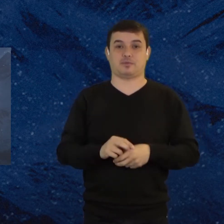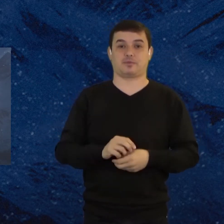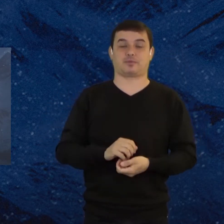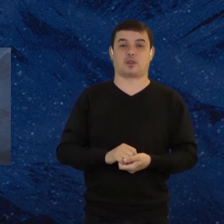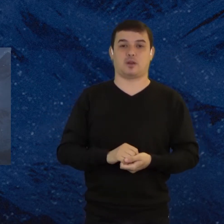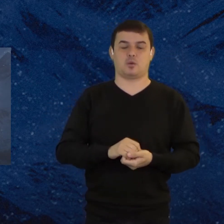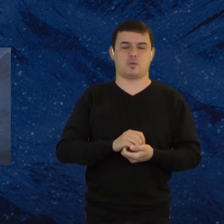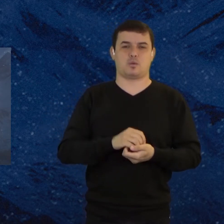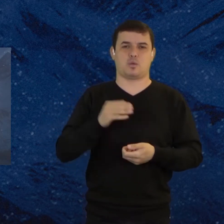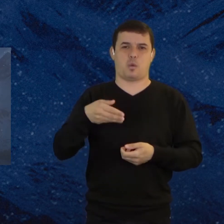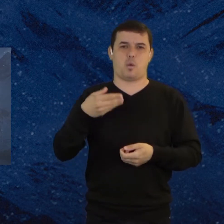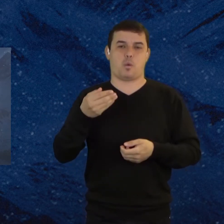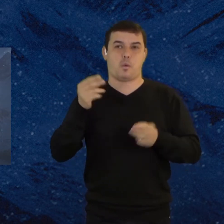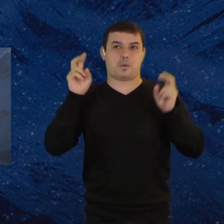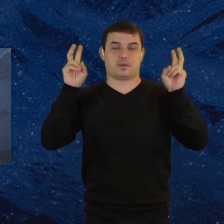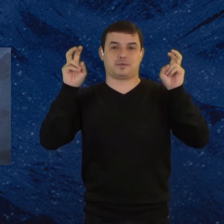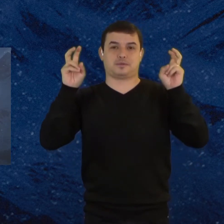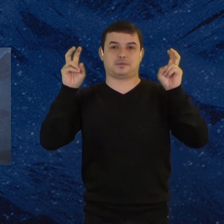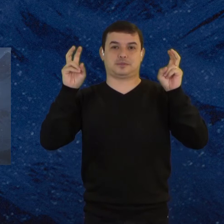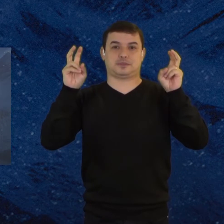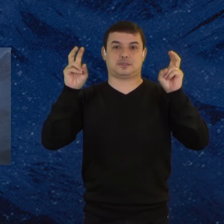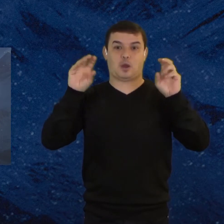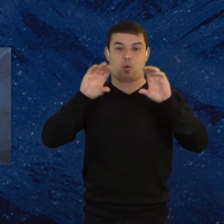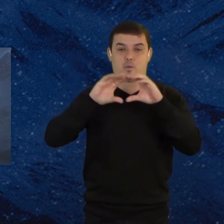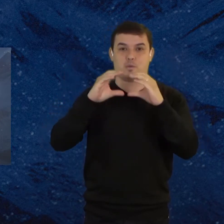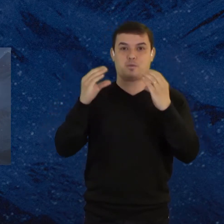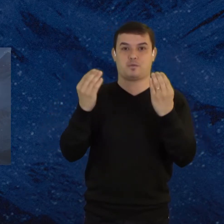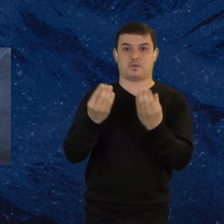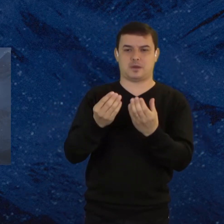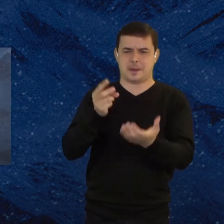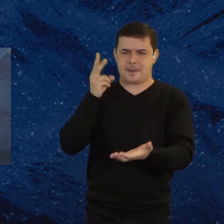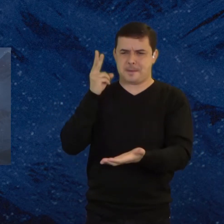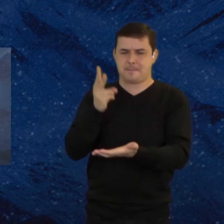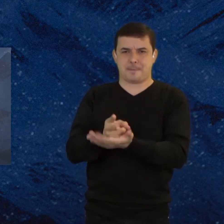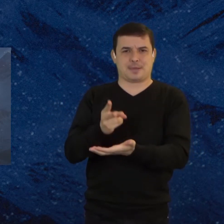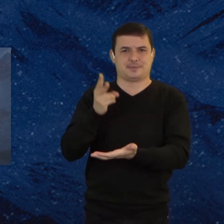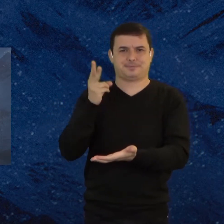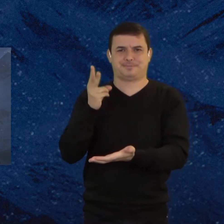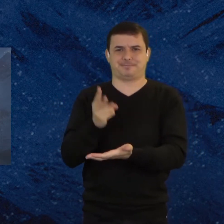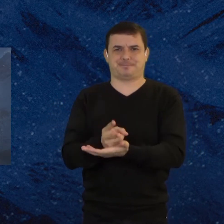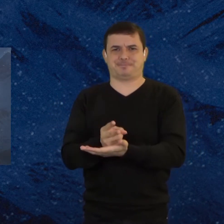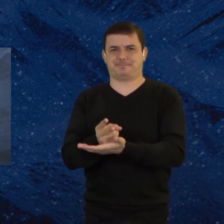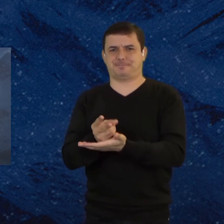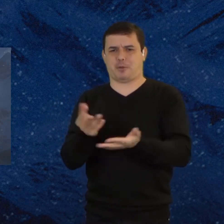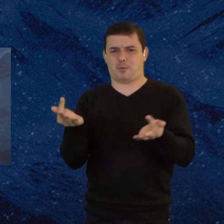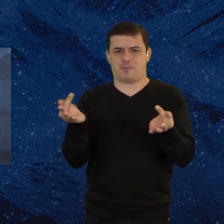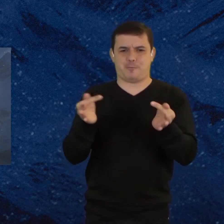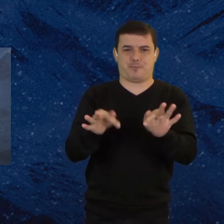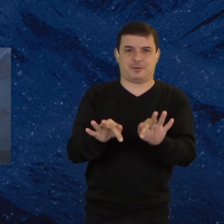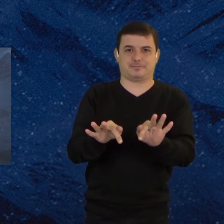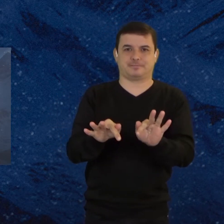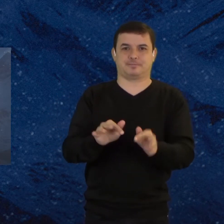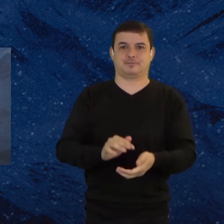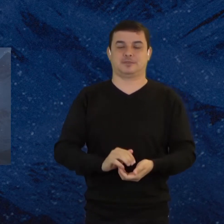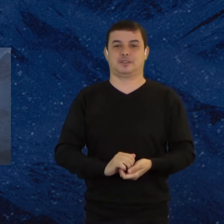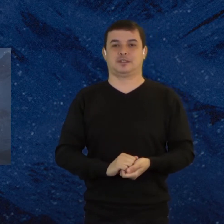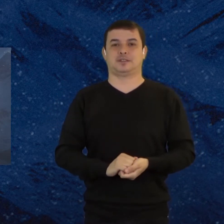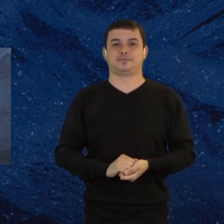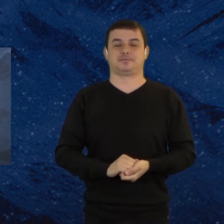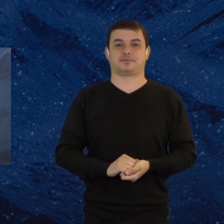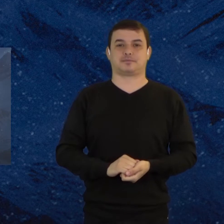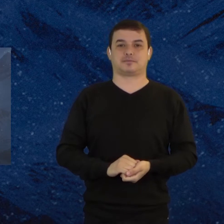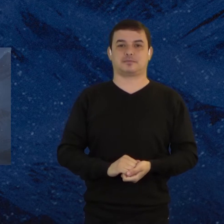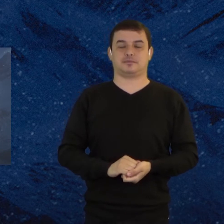tema da conferência é perseverar até o fim.